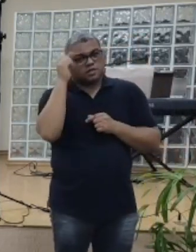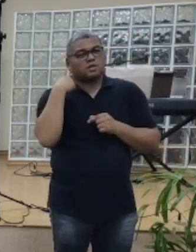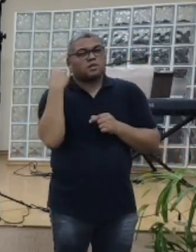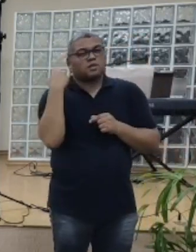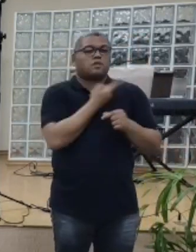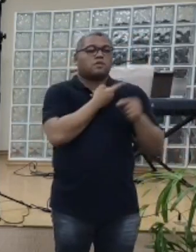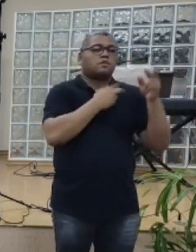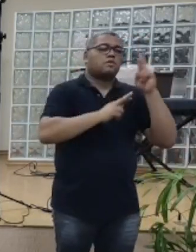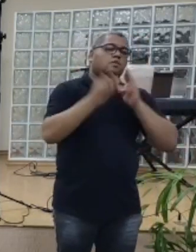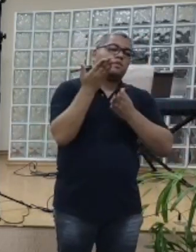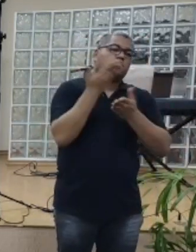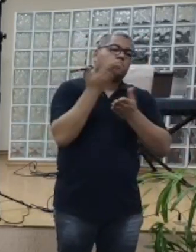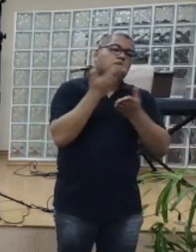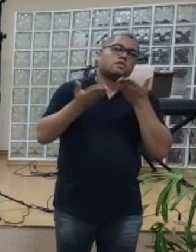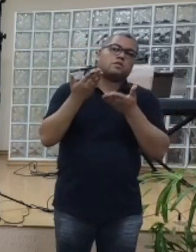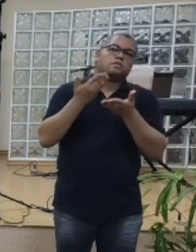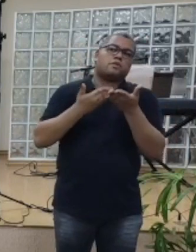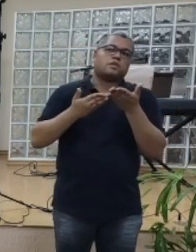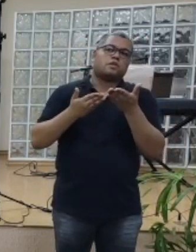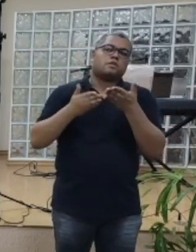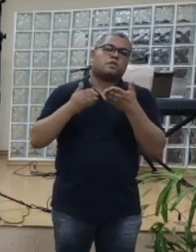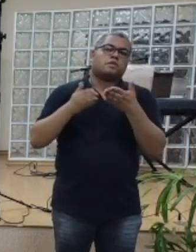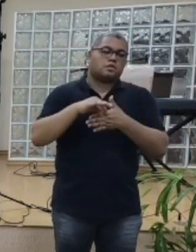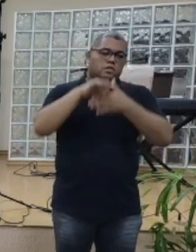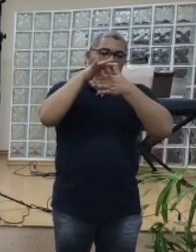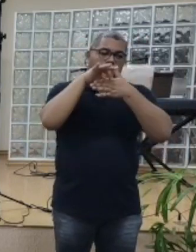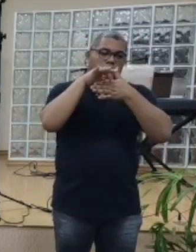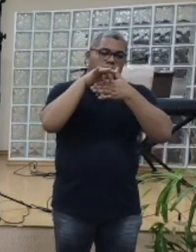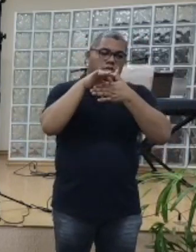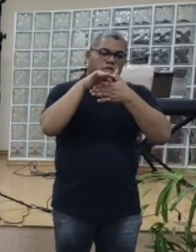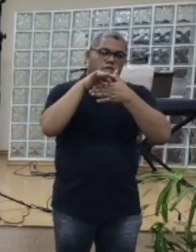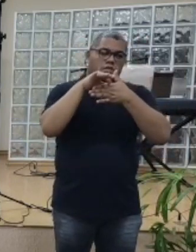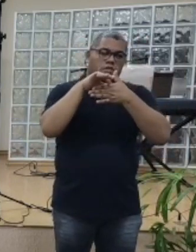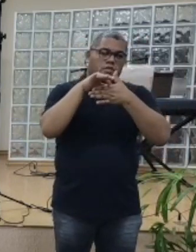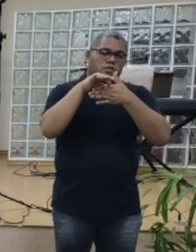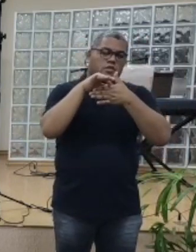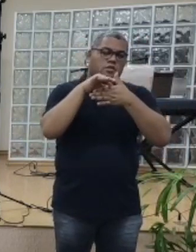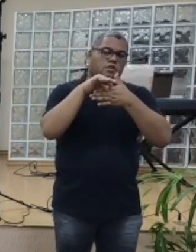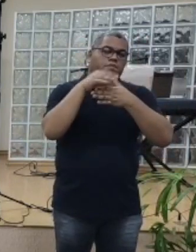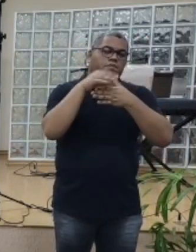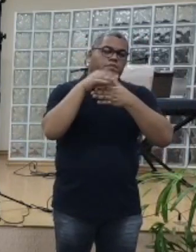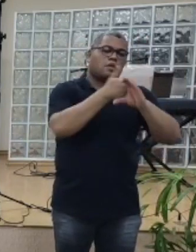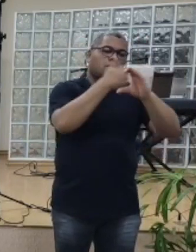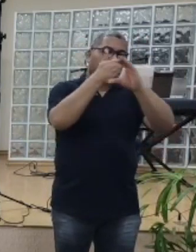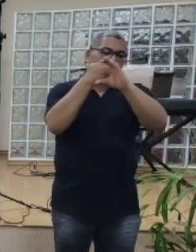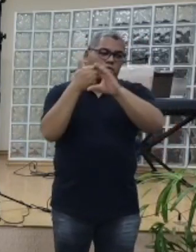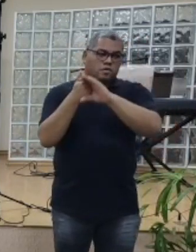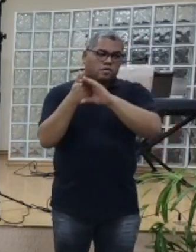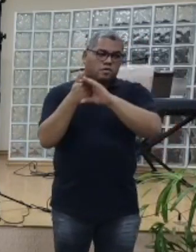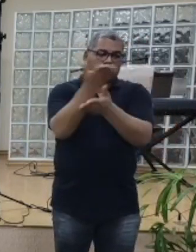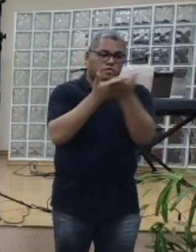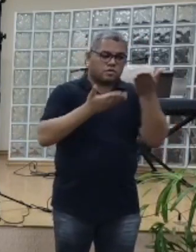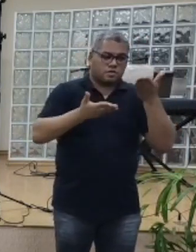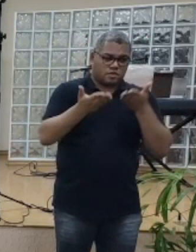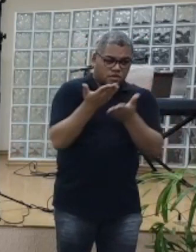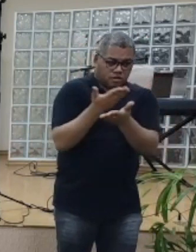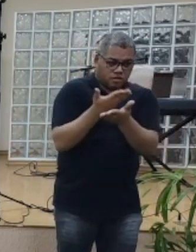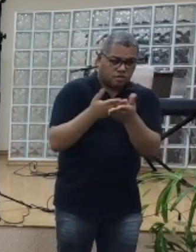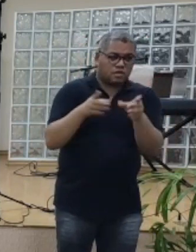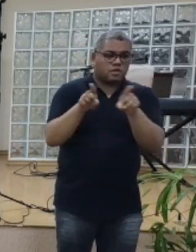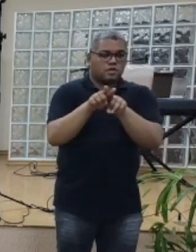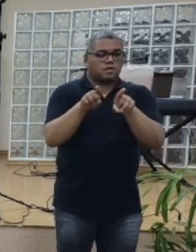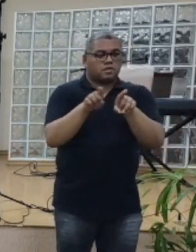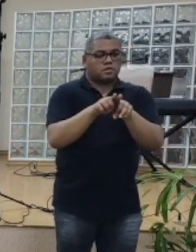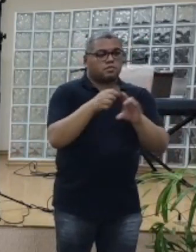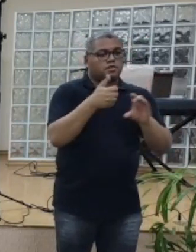nosso relacionamento da liderança com os crentes. Este é o nosso caminho desta noite. Ele